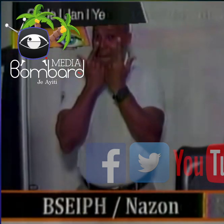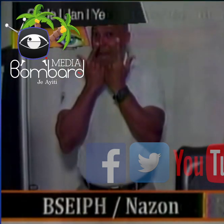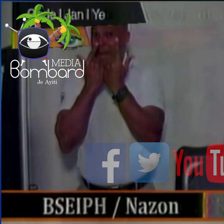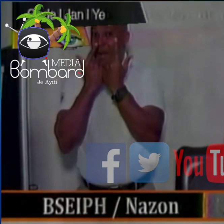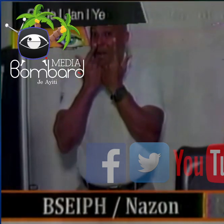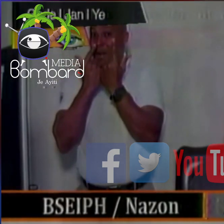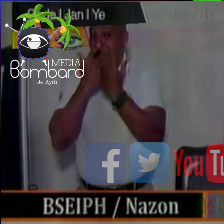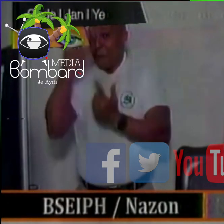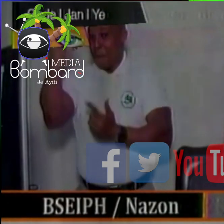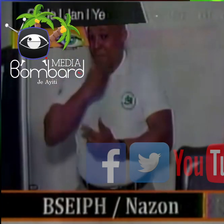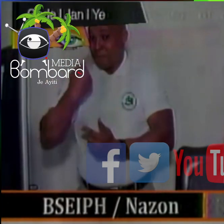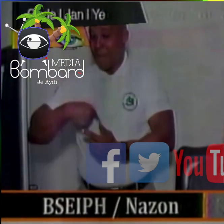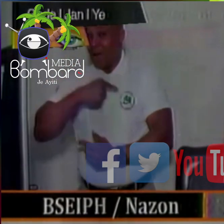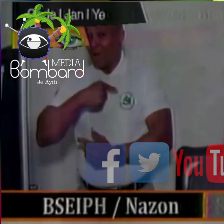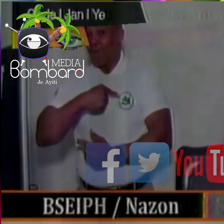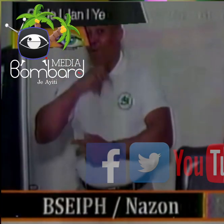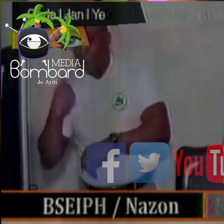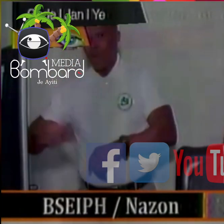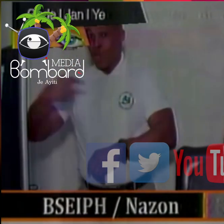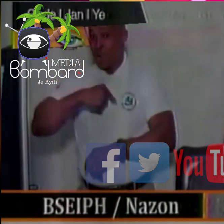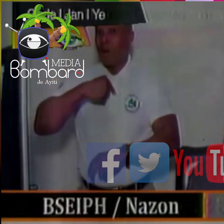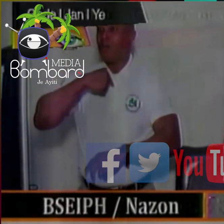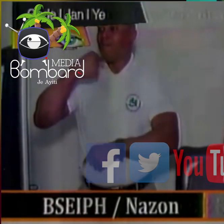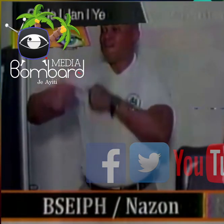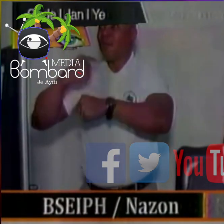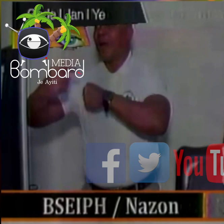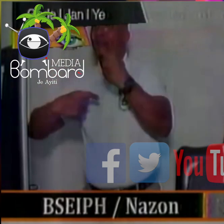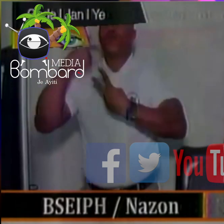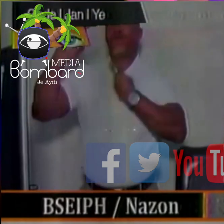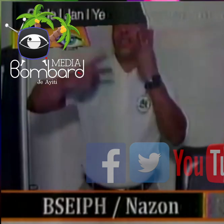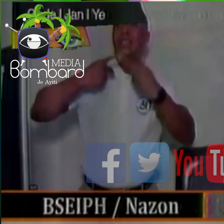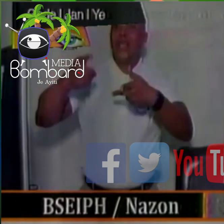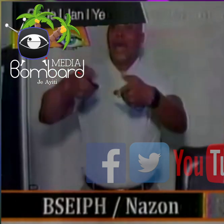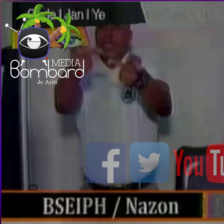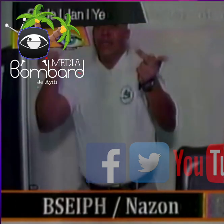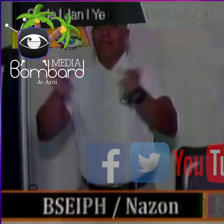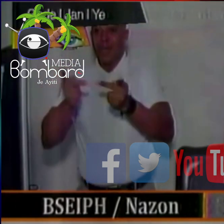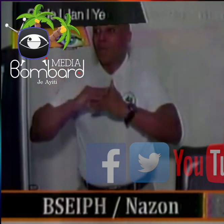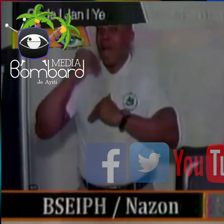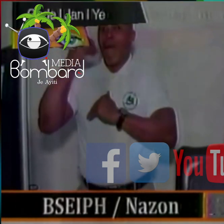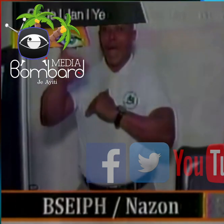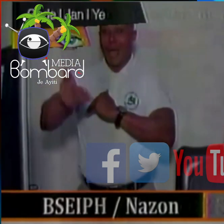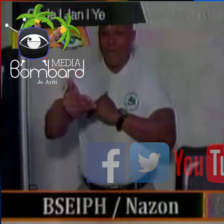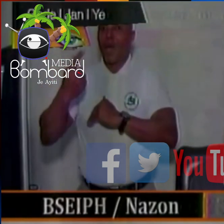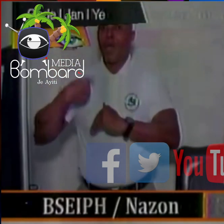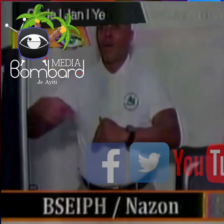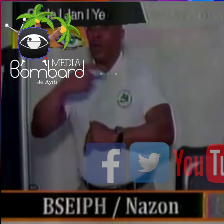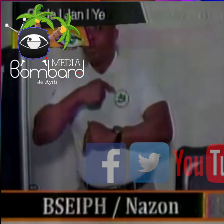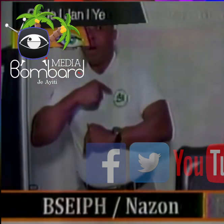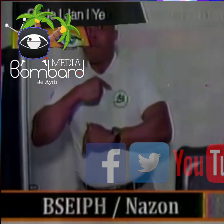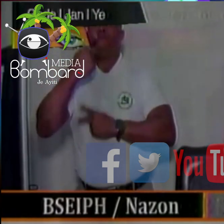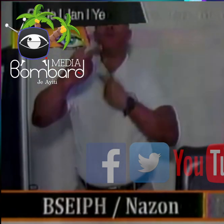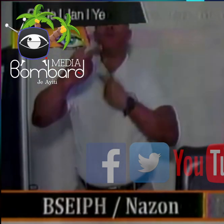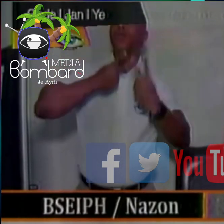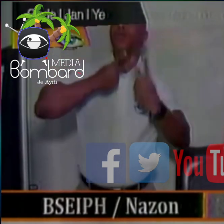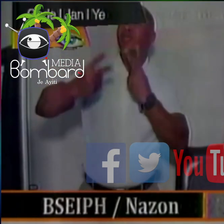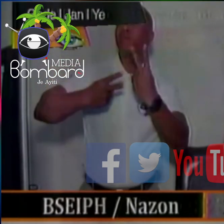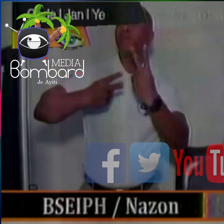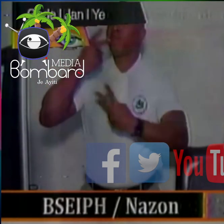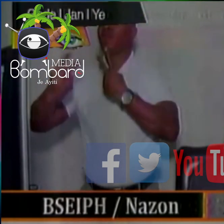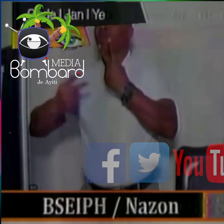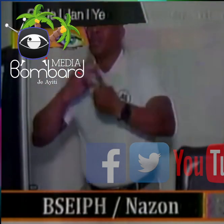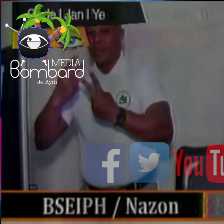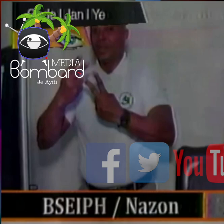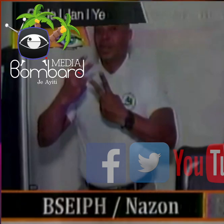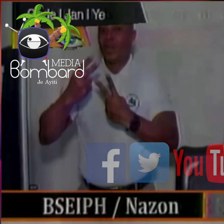reloger là-dedans. C'était Delma 2. Et après nous t'ai passé dans Saint-Yves là tout pour nous t'ai capable garder parce que de